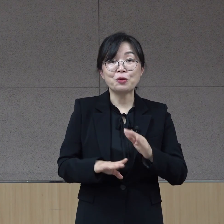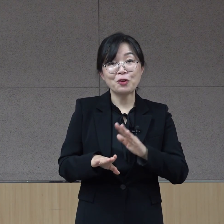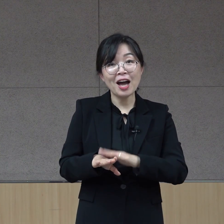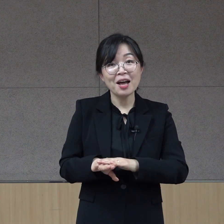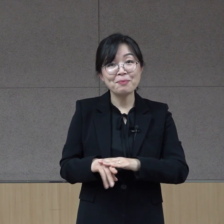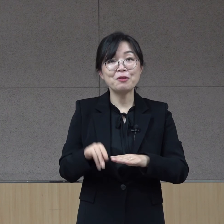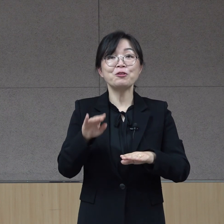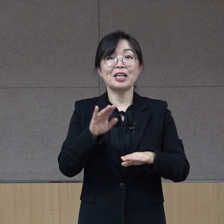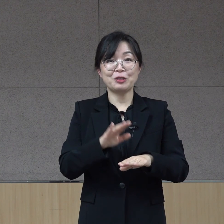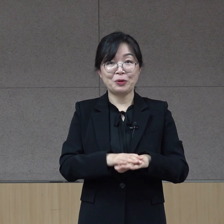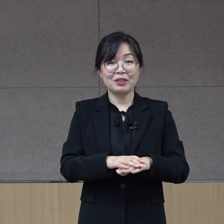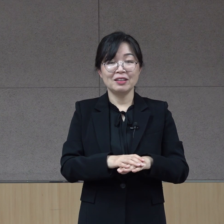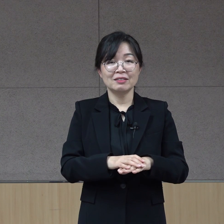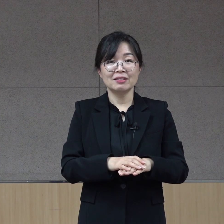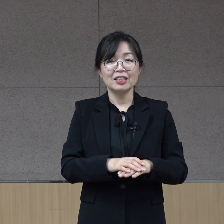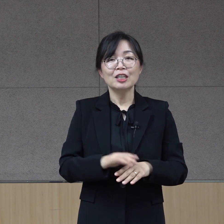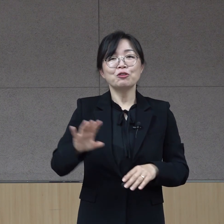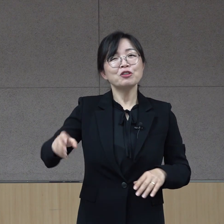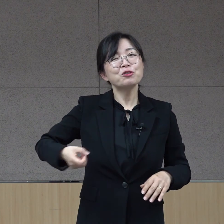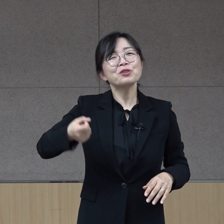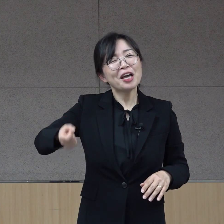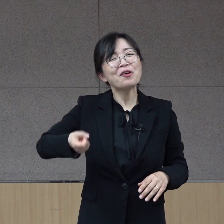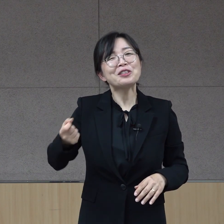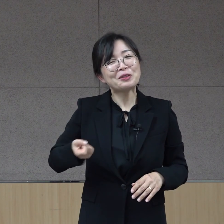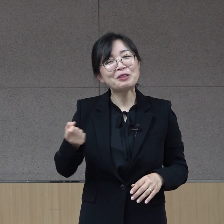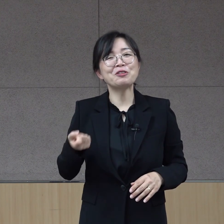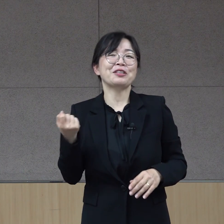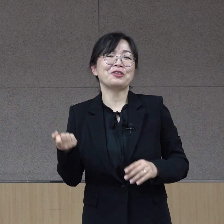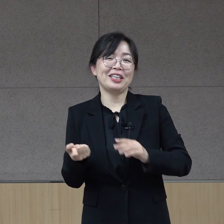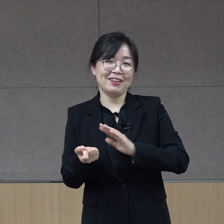우세손과 비우세손. 우리가 주로 사용한 손을 우세손이라고 해요.